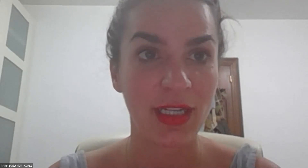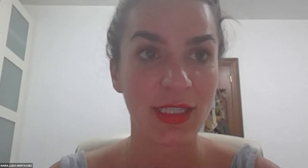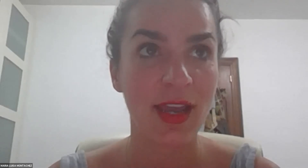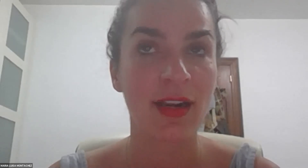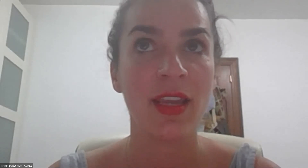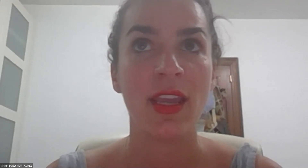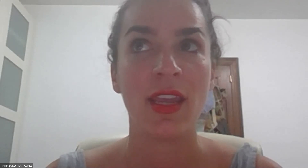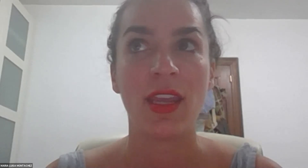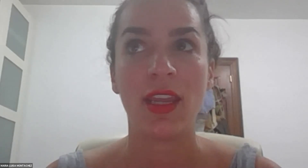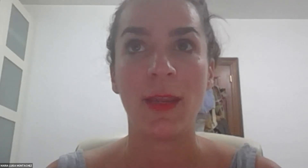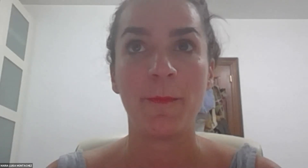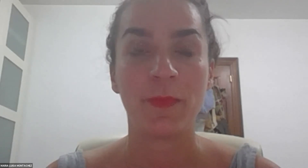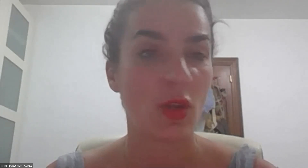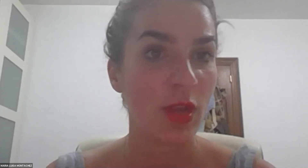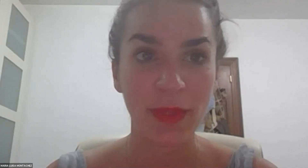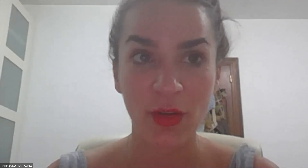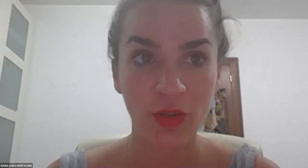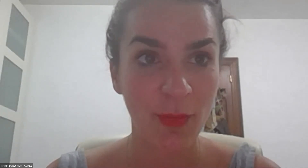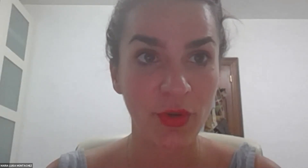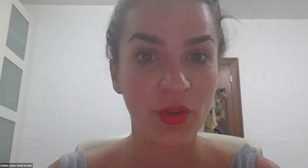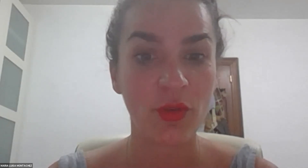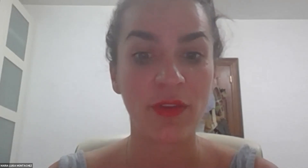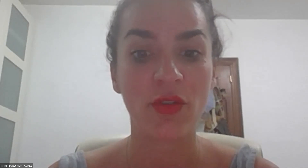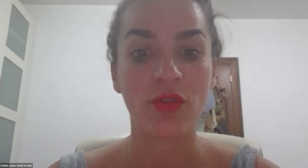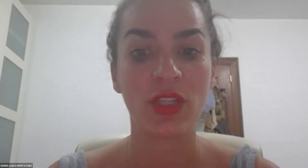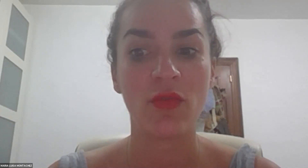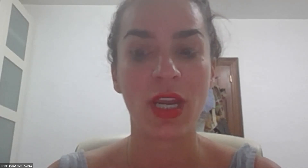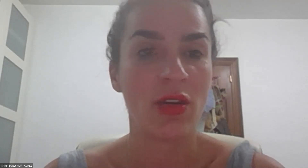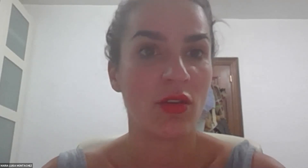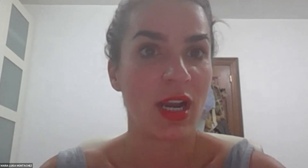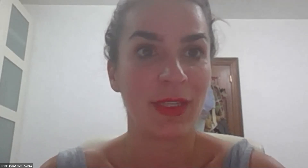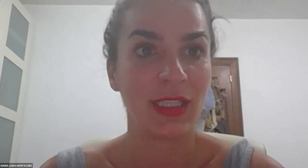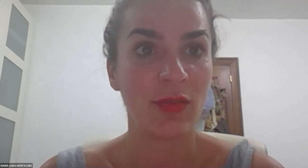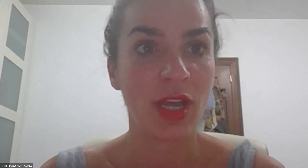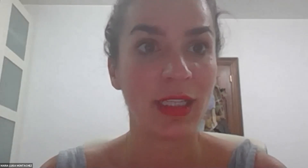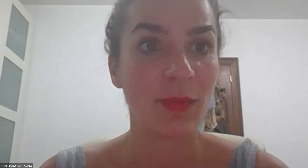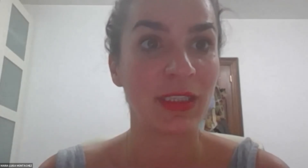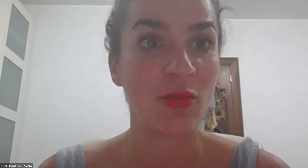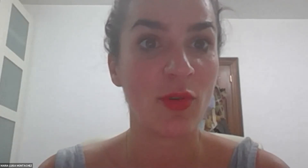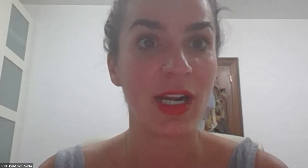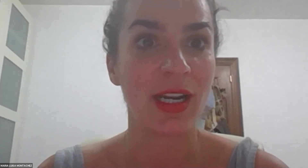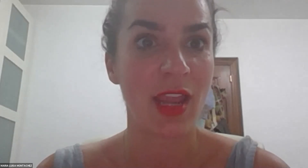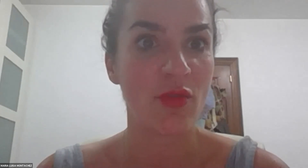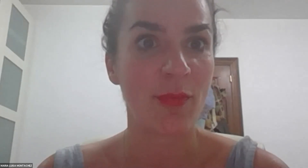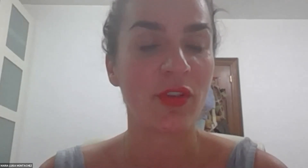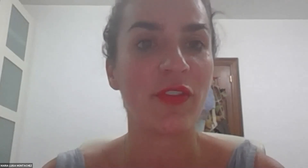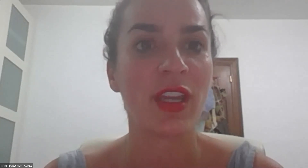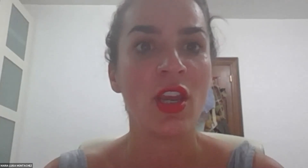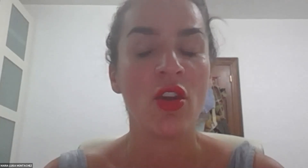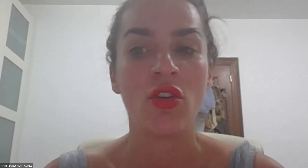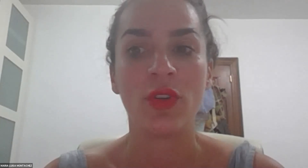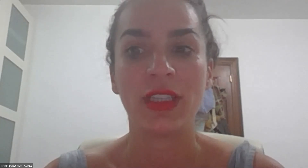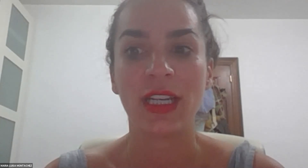área de bienestar, obviamente con el apoyo de educación continua y lógicamente de una intérprete como Valeria y una